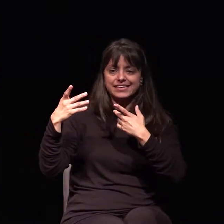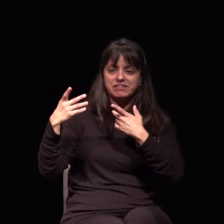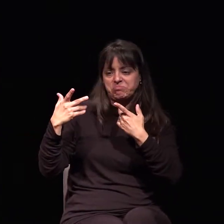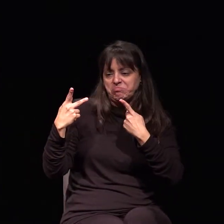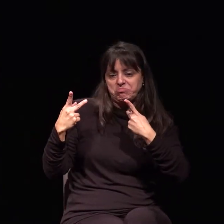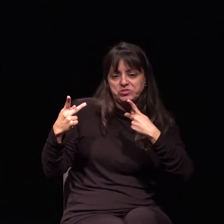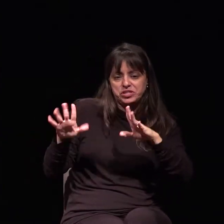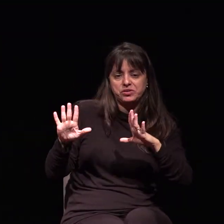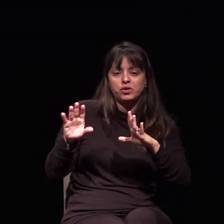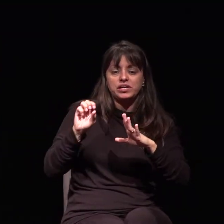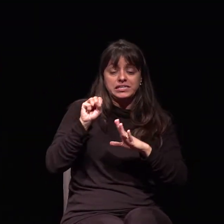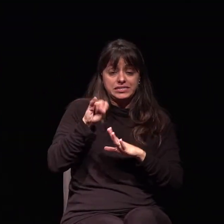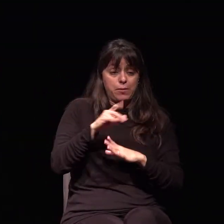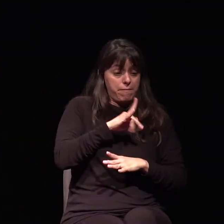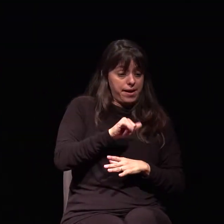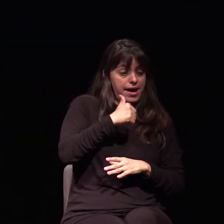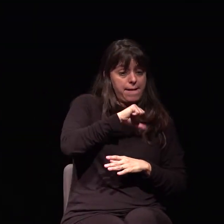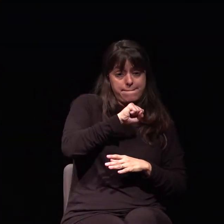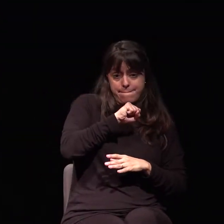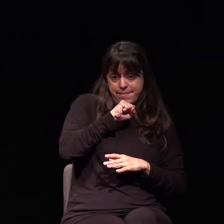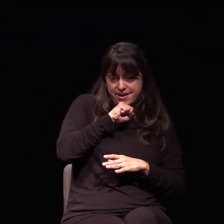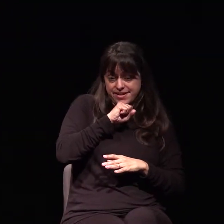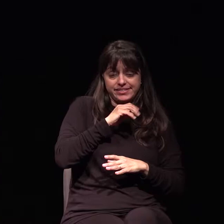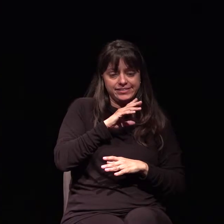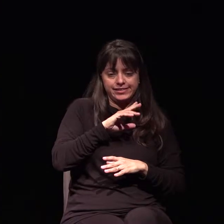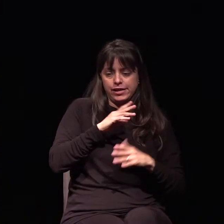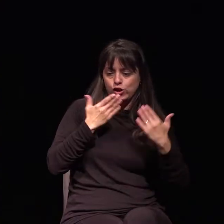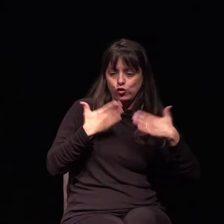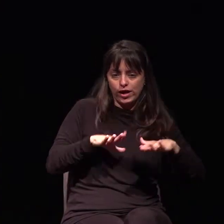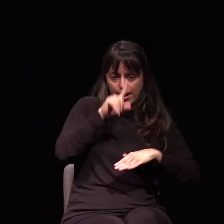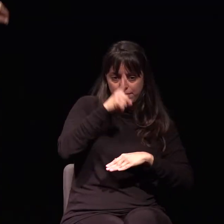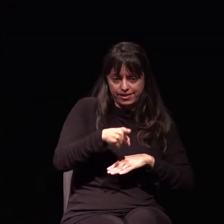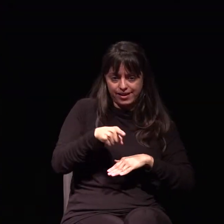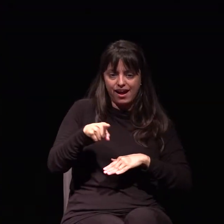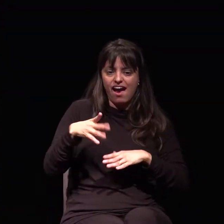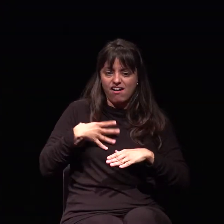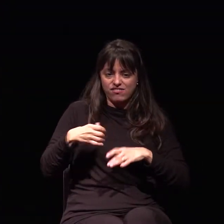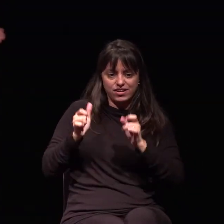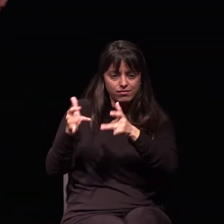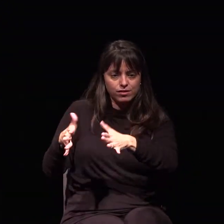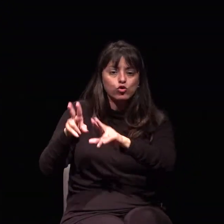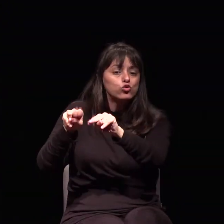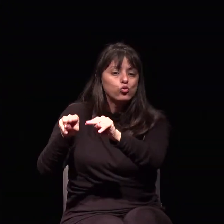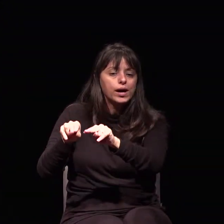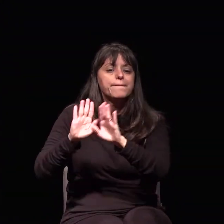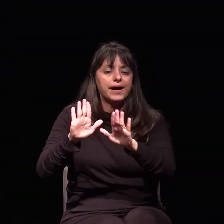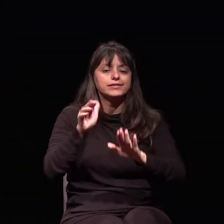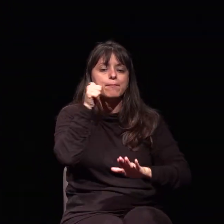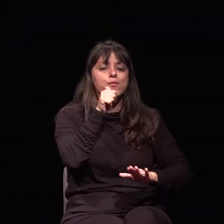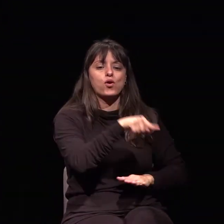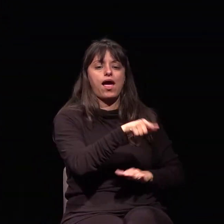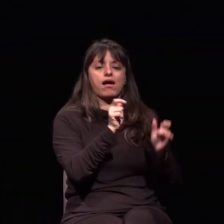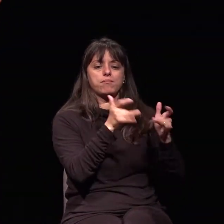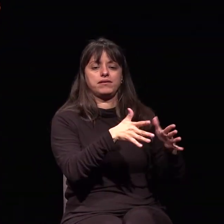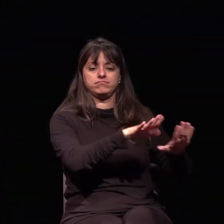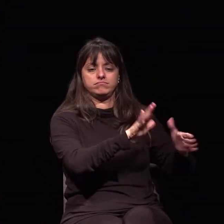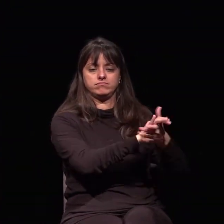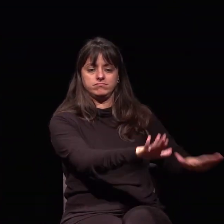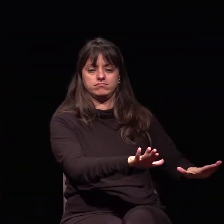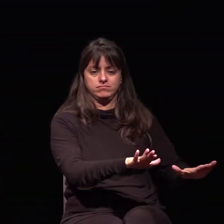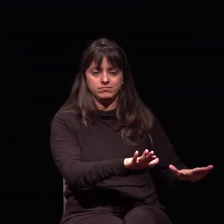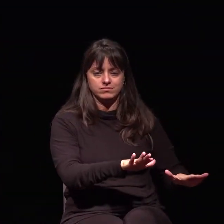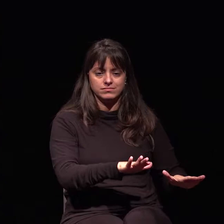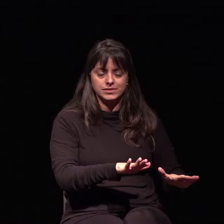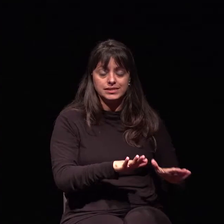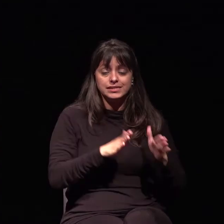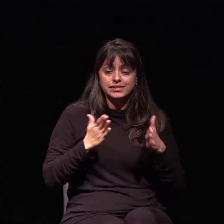forma que o pai, a mãe, ou principalmente o pai, não querem, isso aí não se contava. Então, quer dizer, não havia de forma